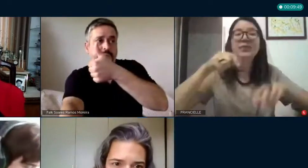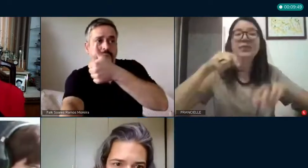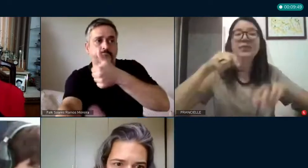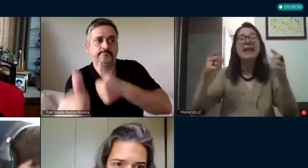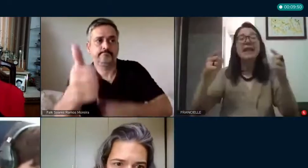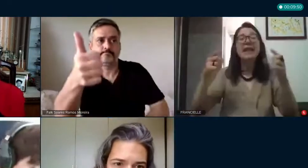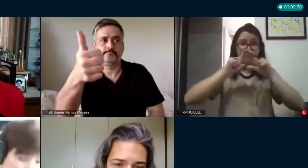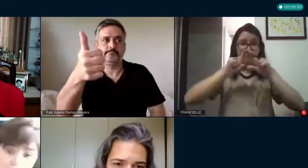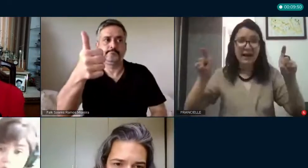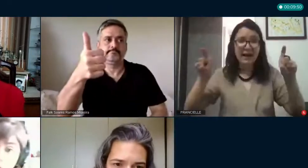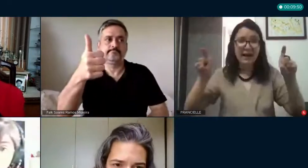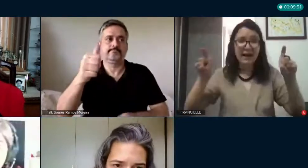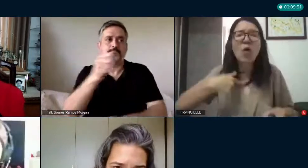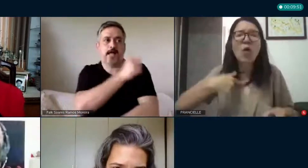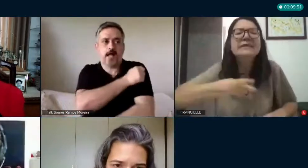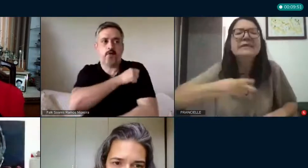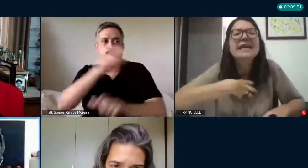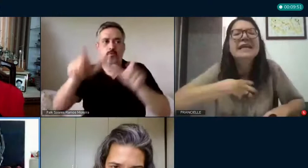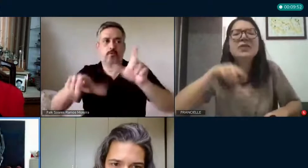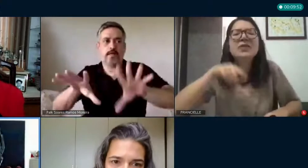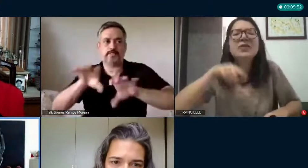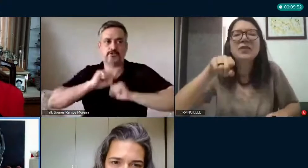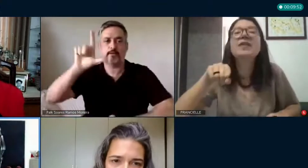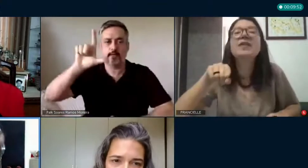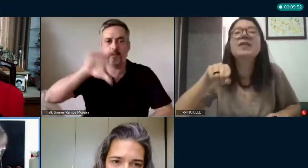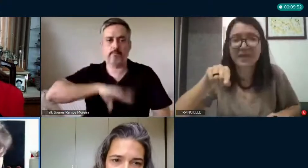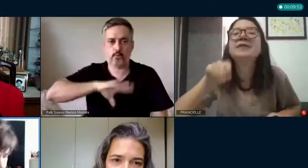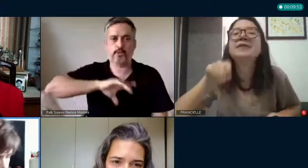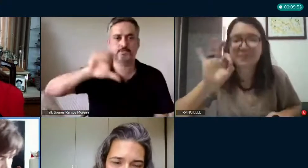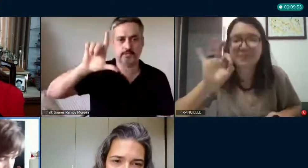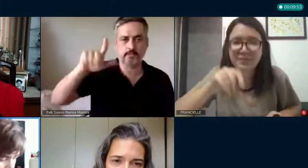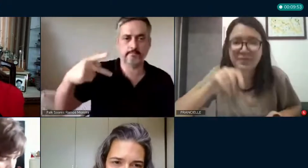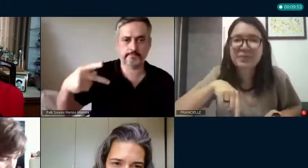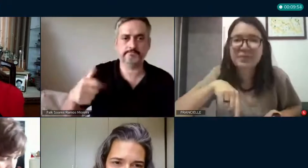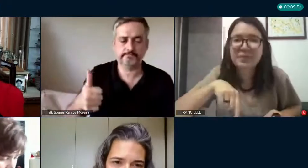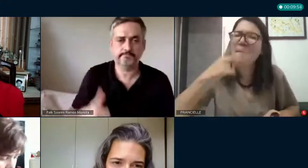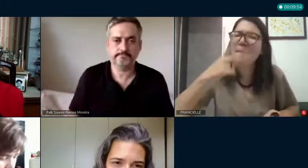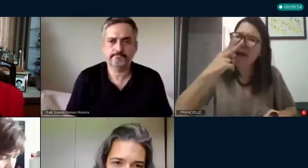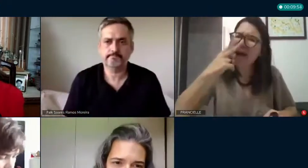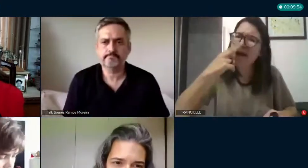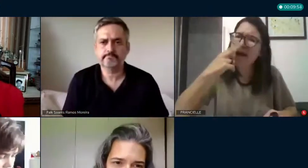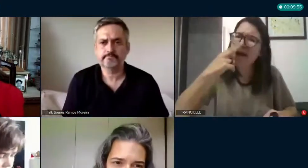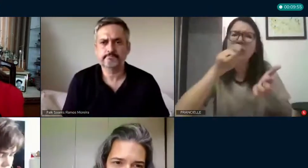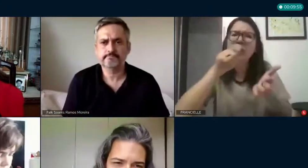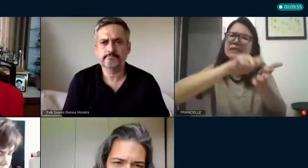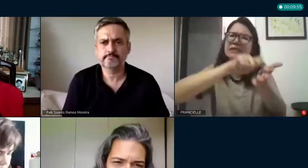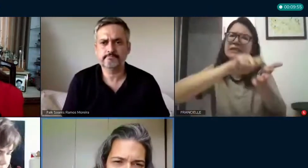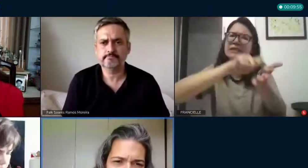Outras vezes.